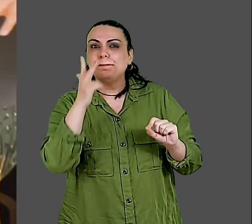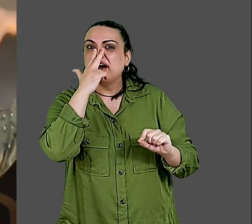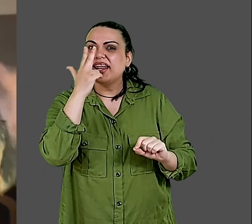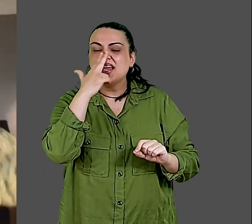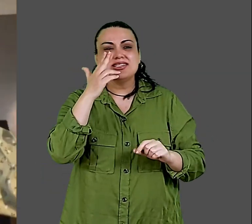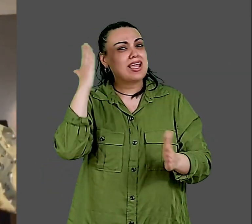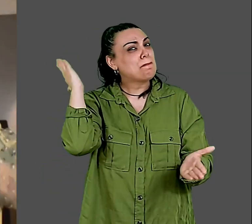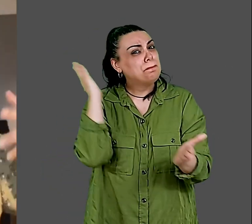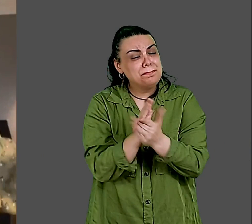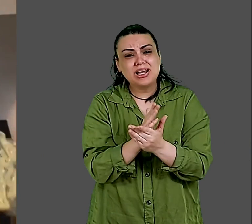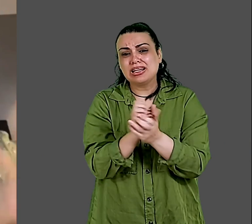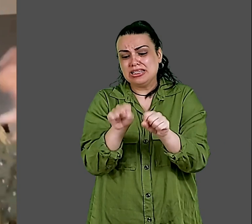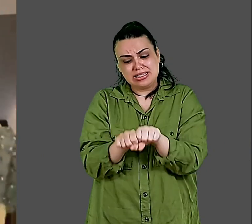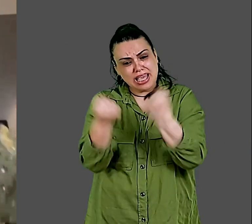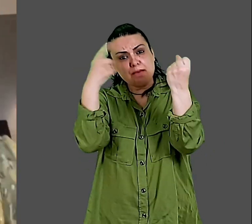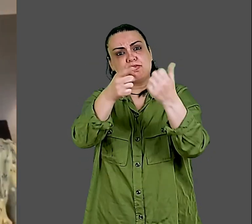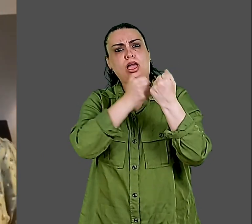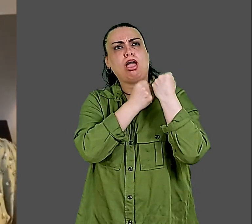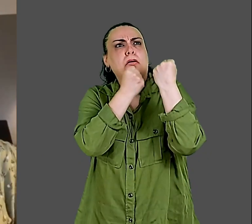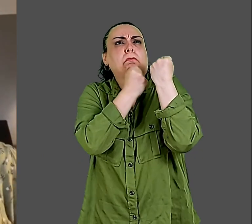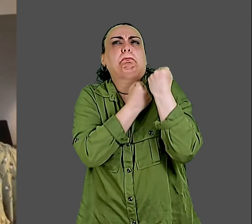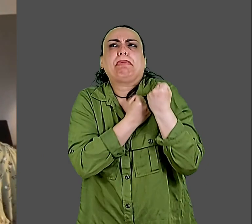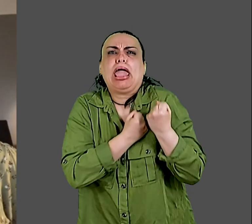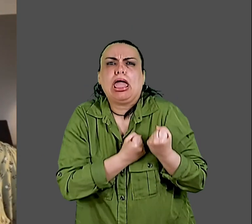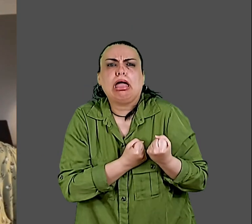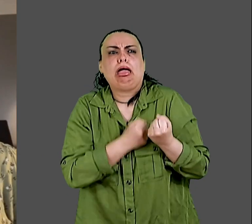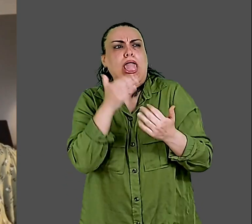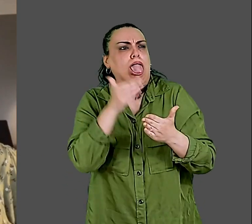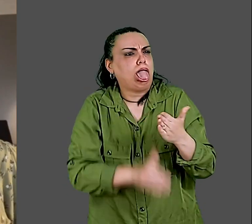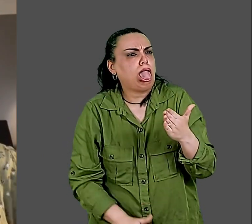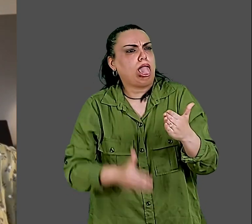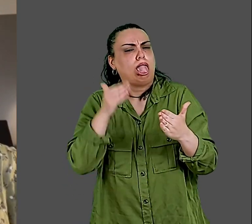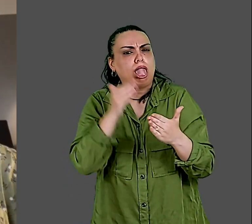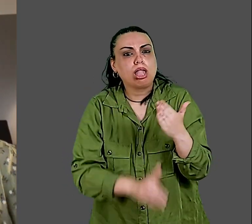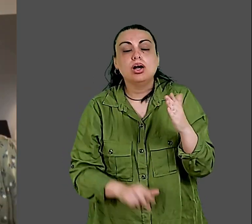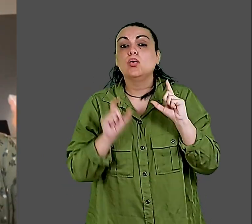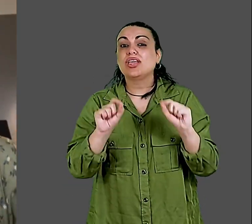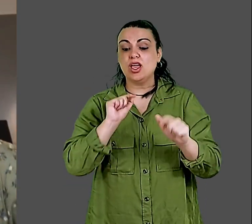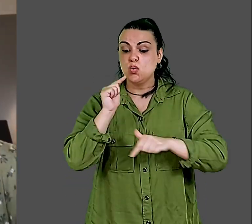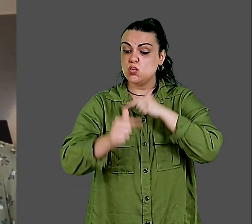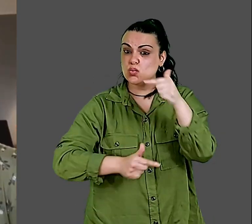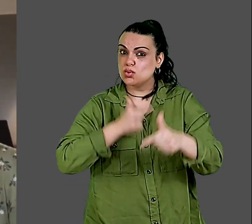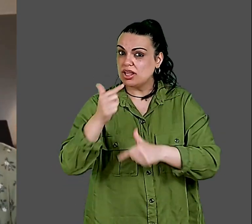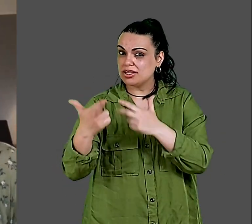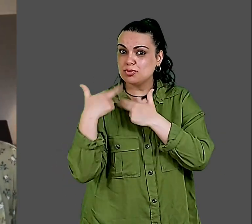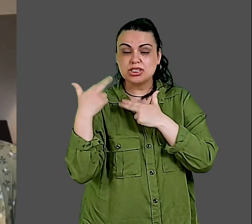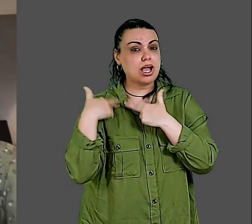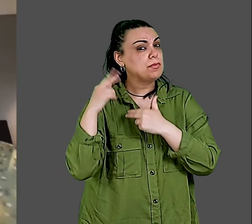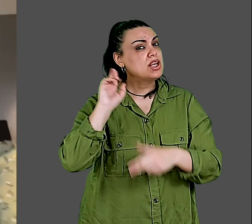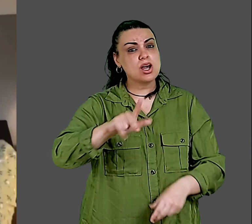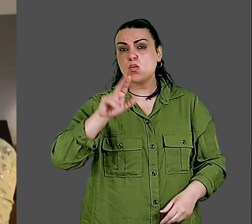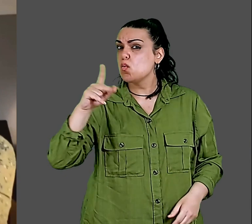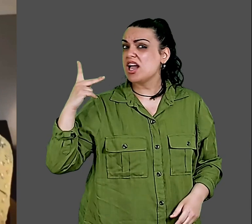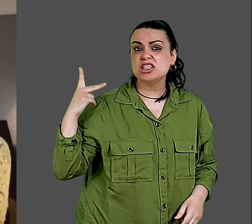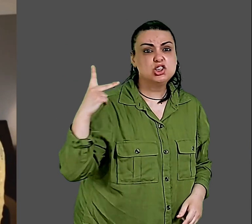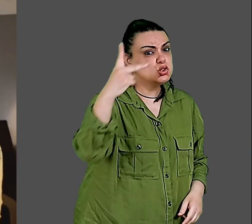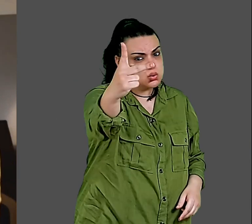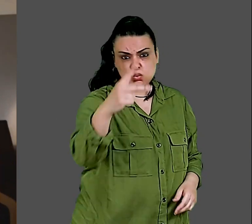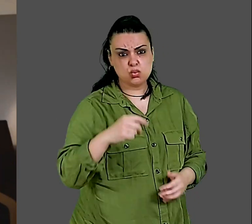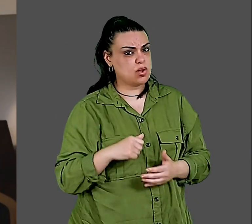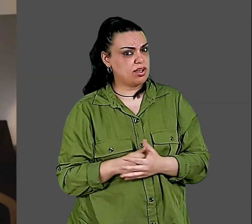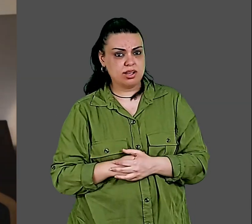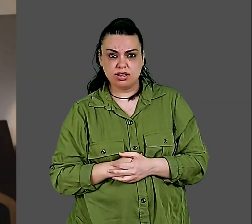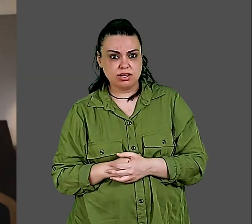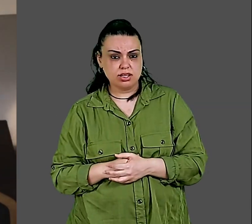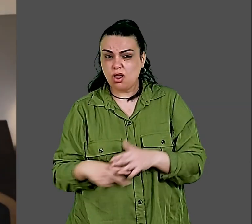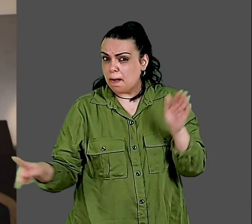um fardo e um jugo que te impede de caminhar para fazer o que Deus quer. Sabe qual? A missão não é sua, filha. A missão não